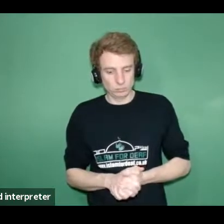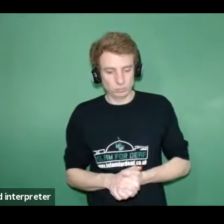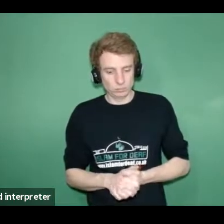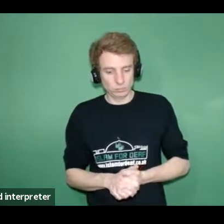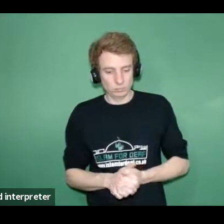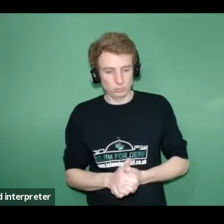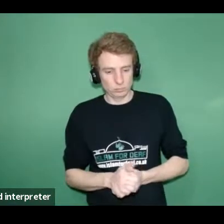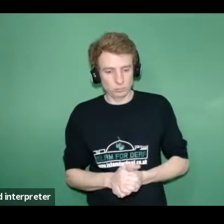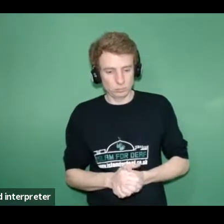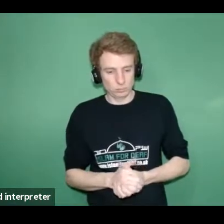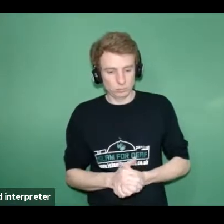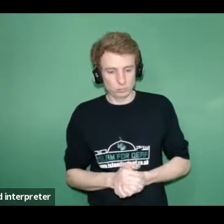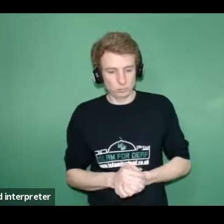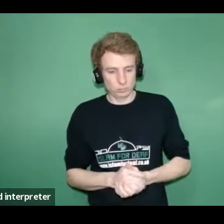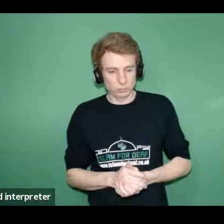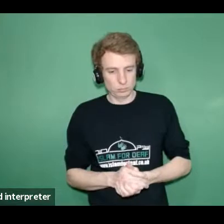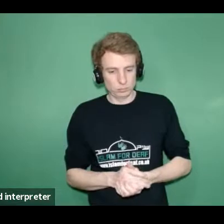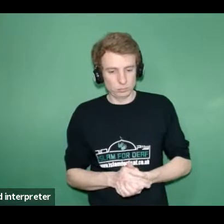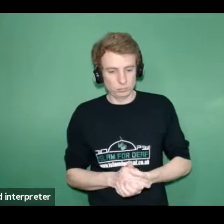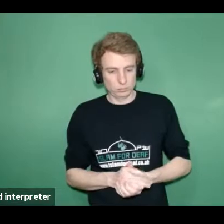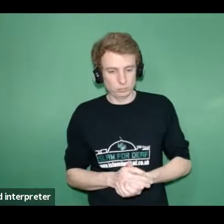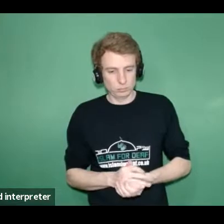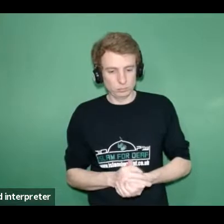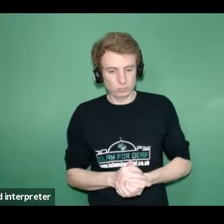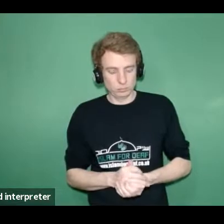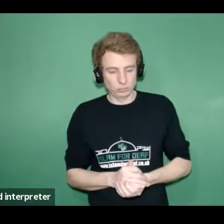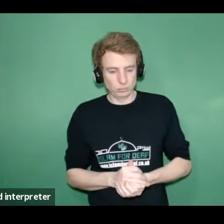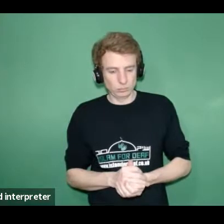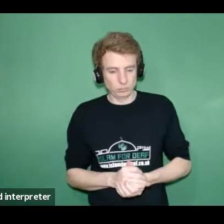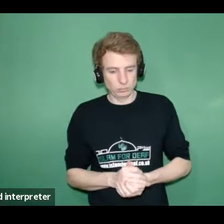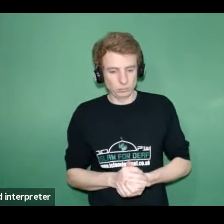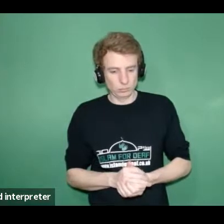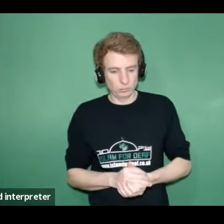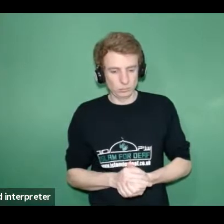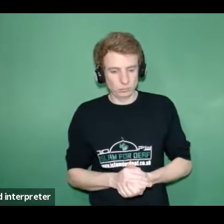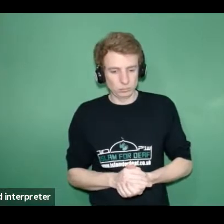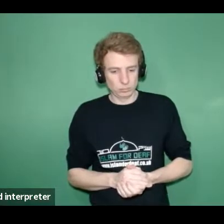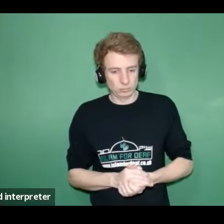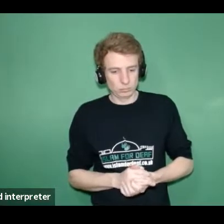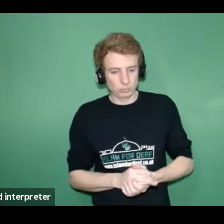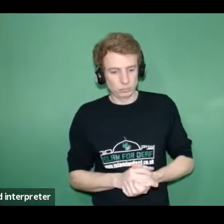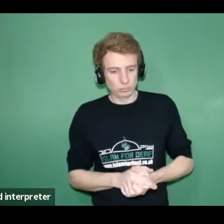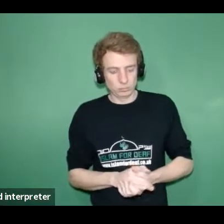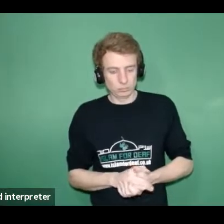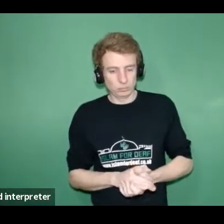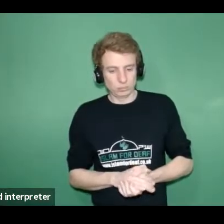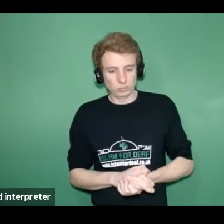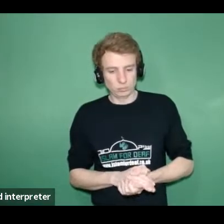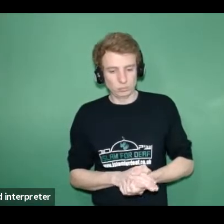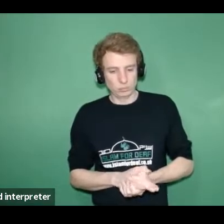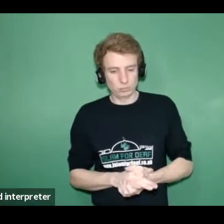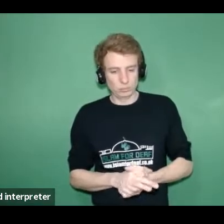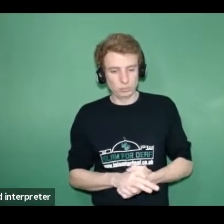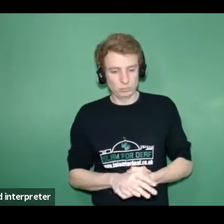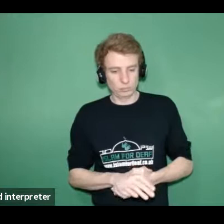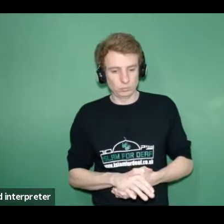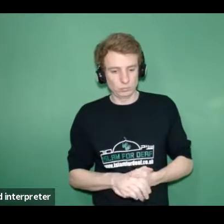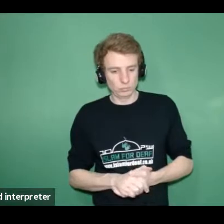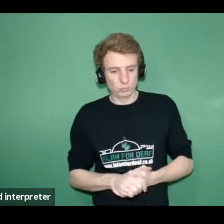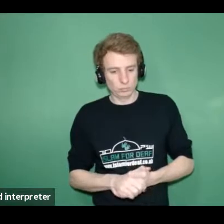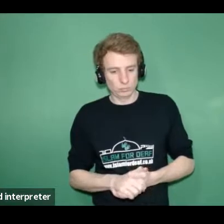يفطرهم ولو فطرهم على تمرة أو جزء من التمرة، فكوا بها ريقهم